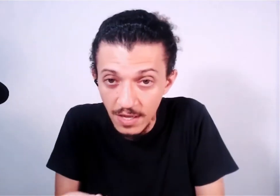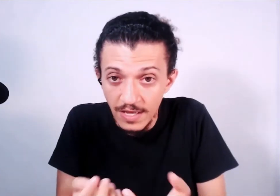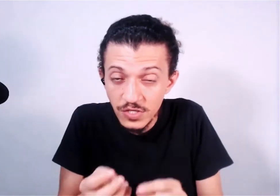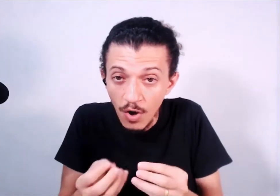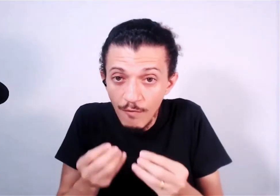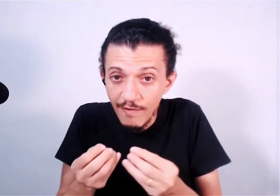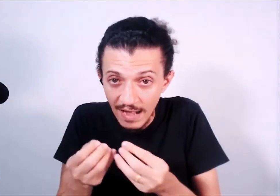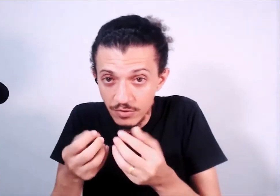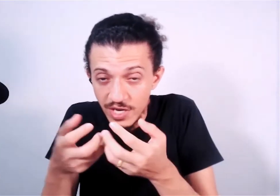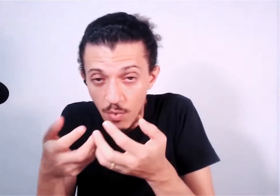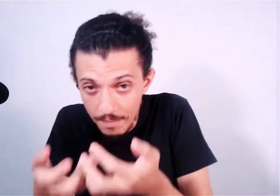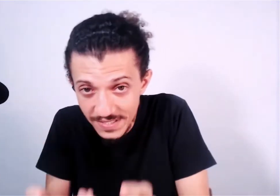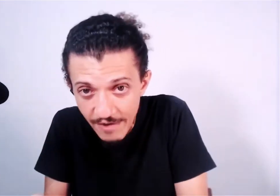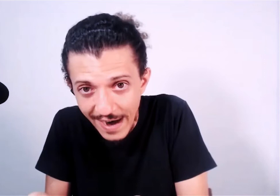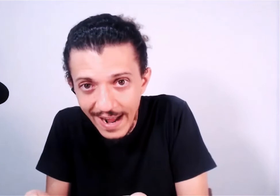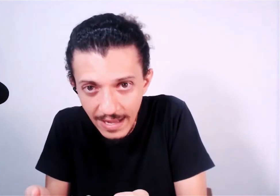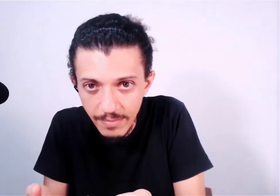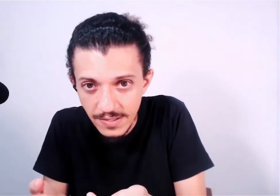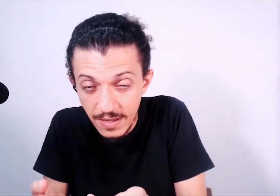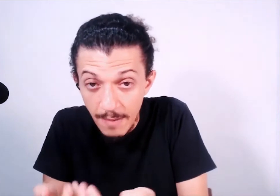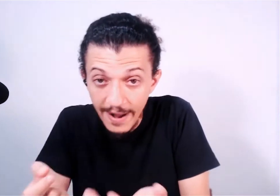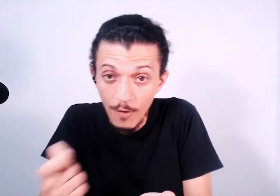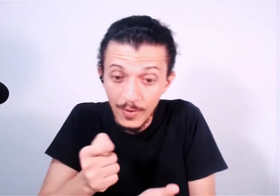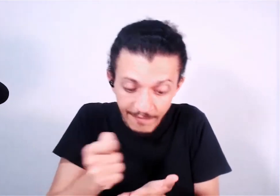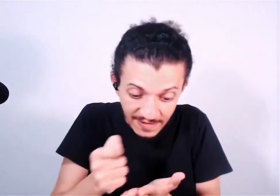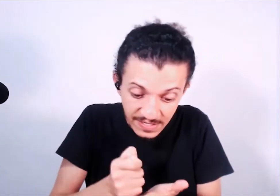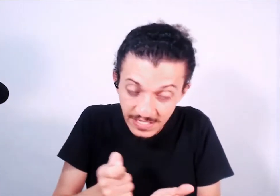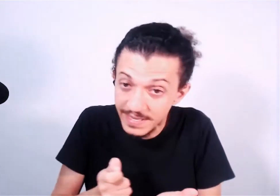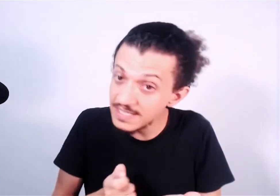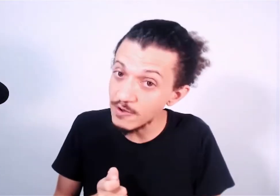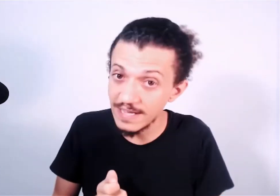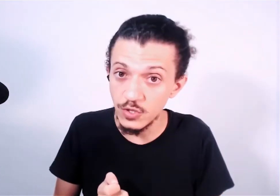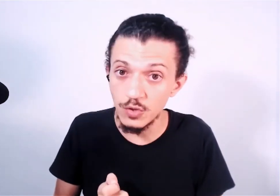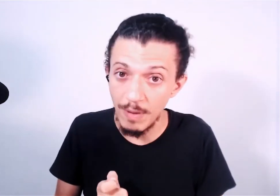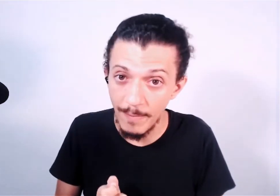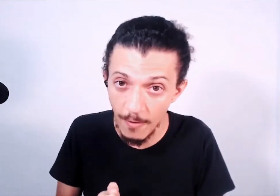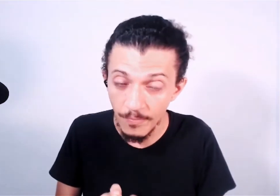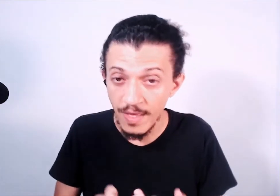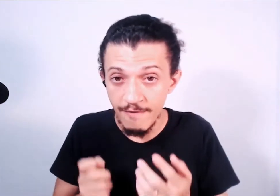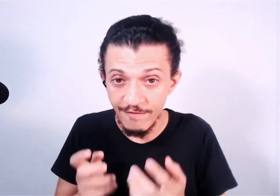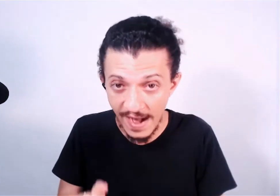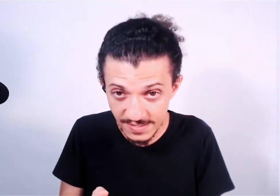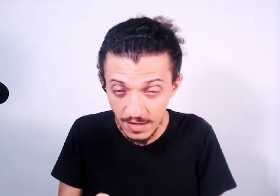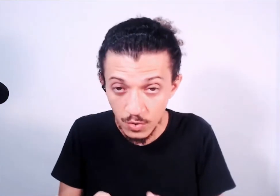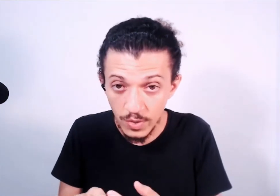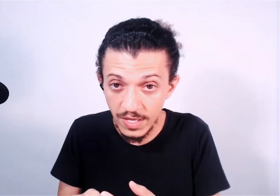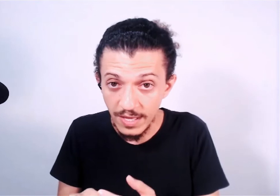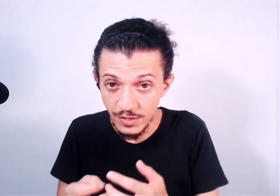E só o fato de eu observar a Libras, para eu poder fazer as minhas anotações no papel, faz com que, de